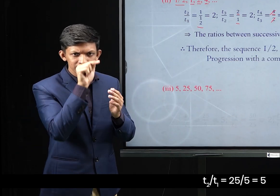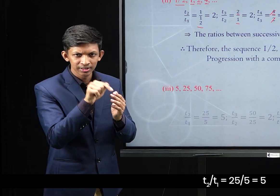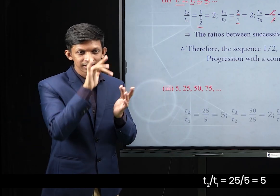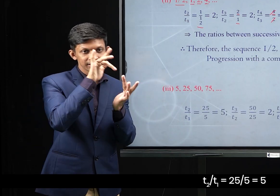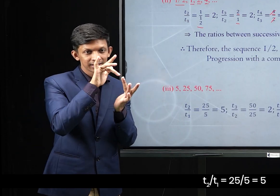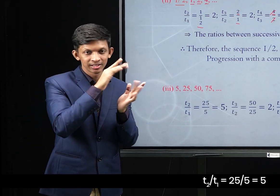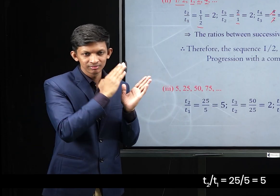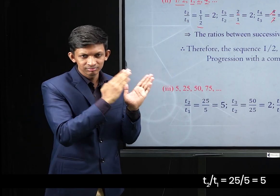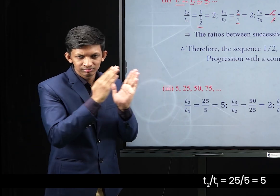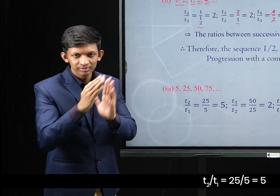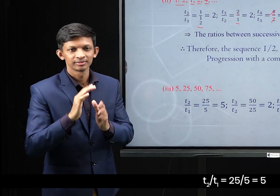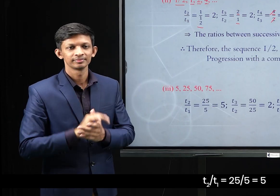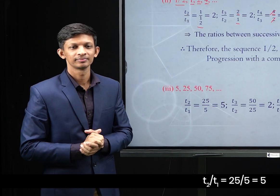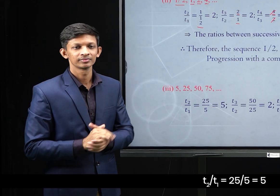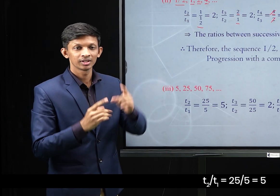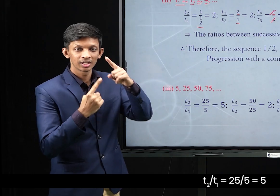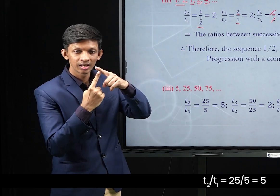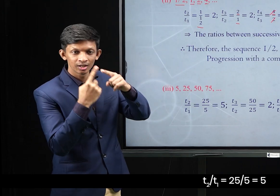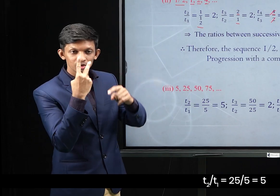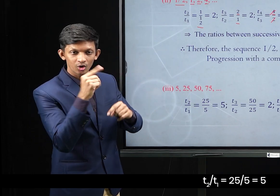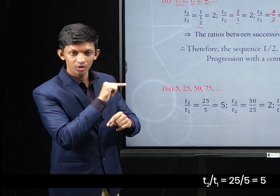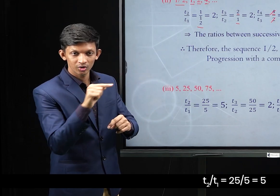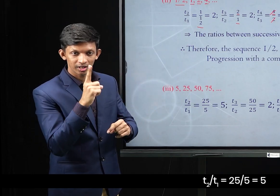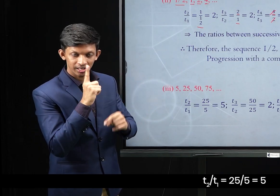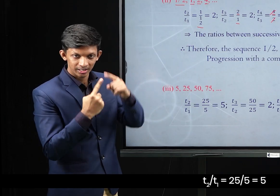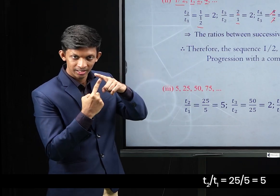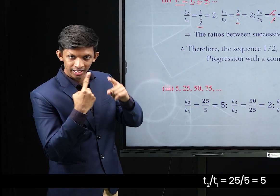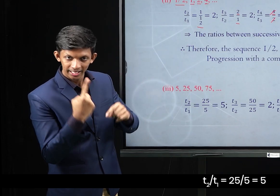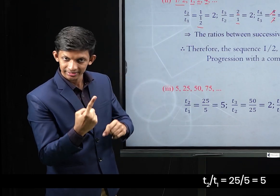equal to 25 by 5 is equal 5।